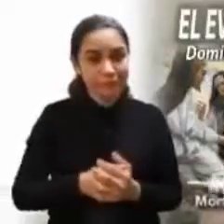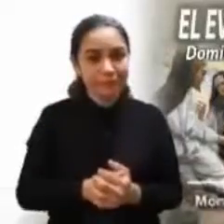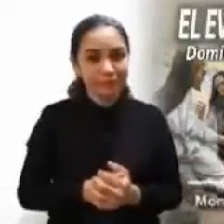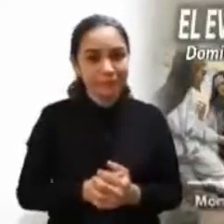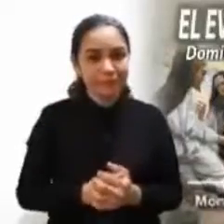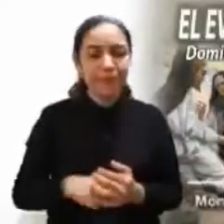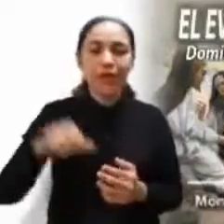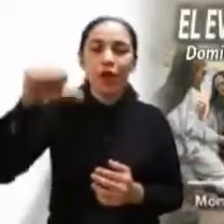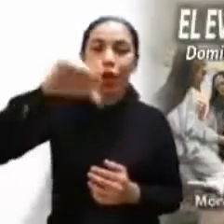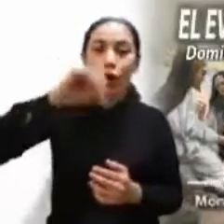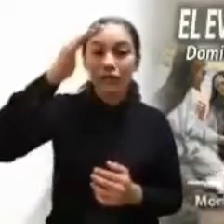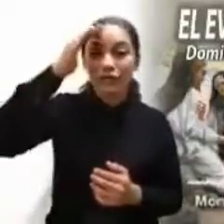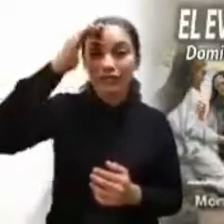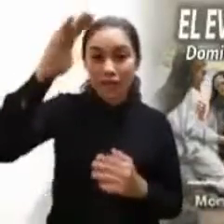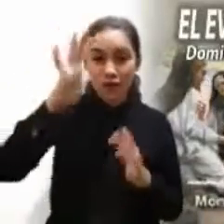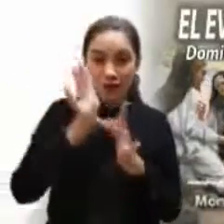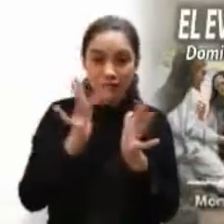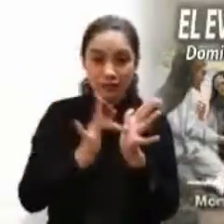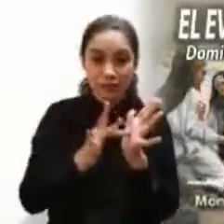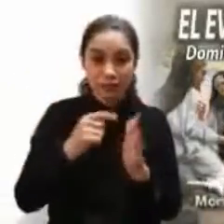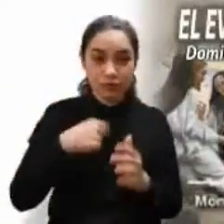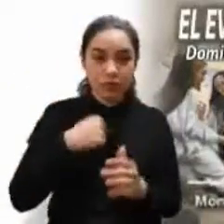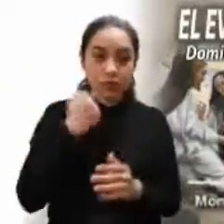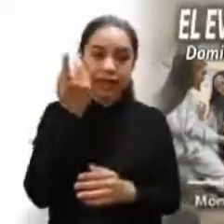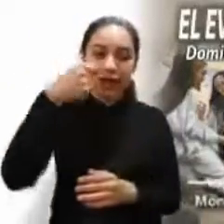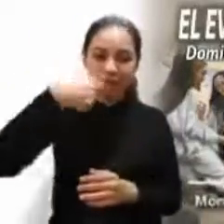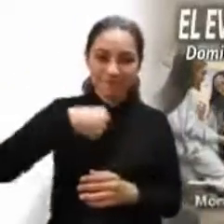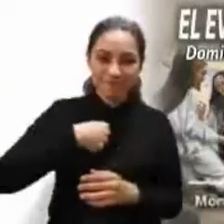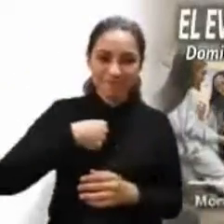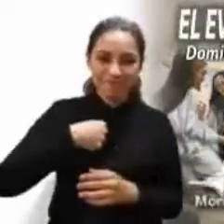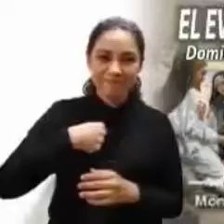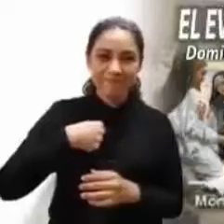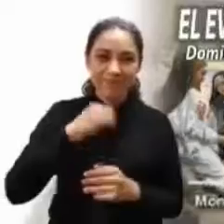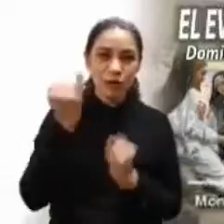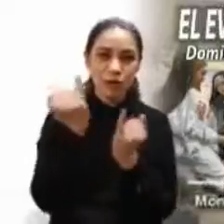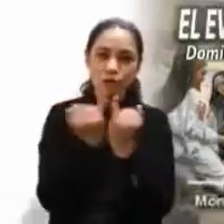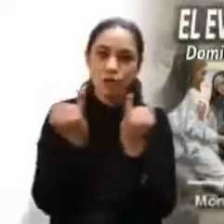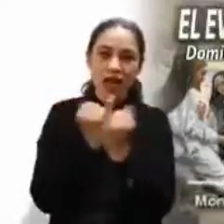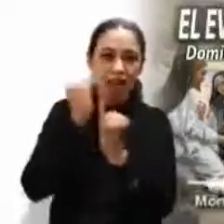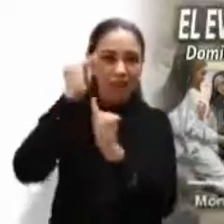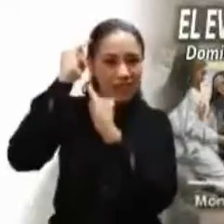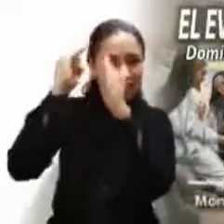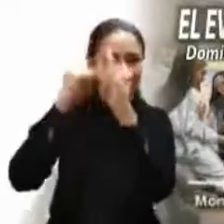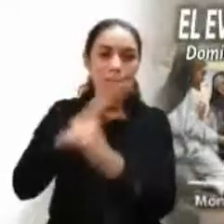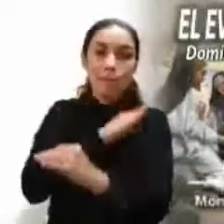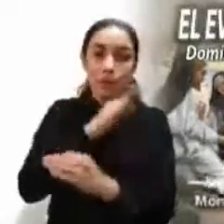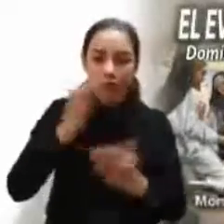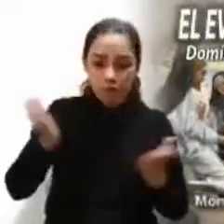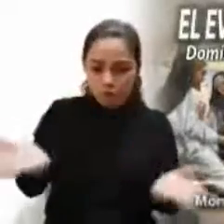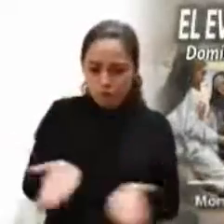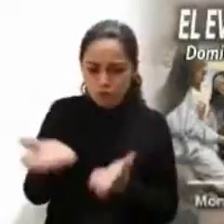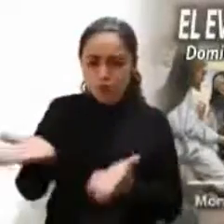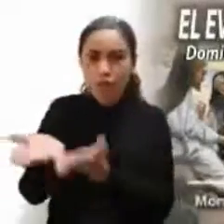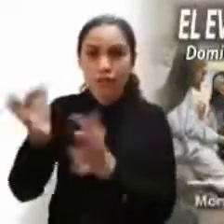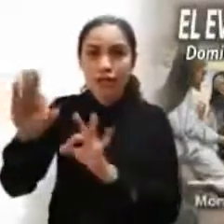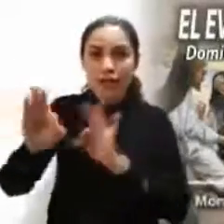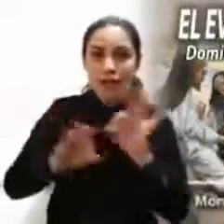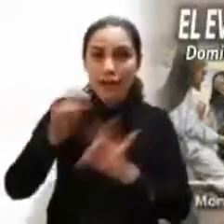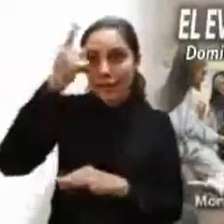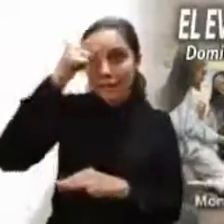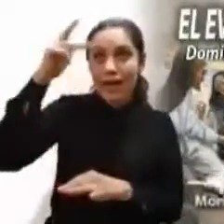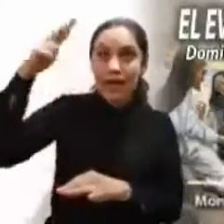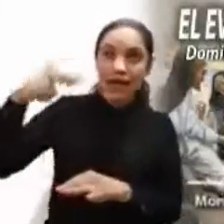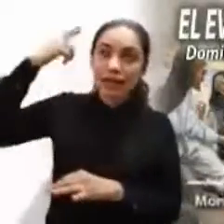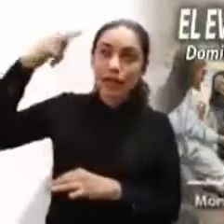Hoy, Señor Jesús, quiero que seas para mí ilusión que me empuje a trabajar por tu reino, fe que me ayude a sentirte